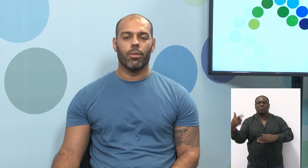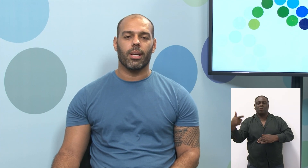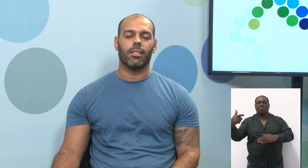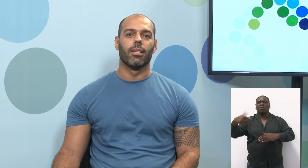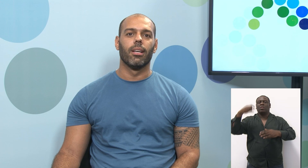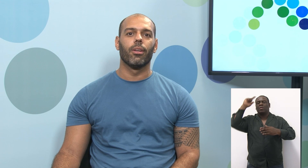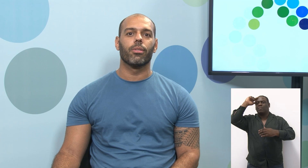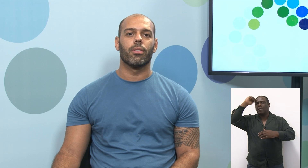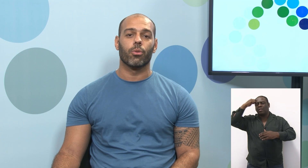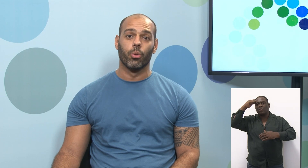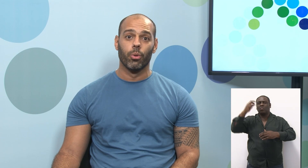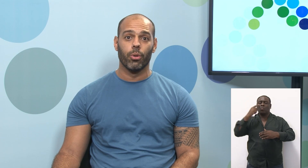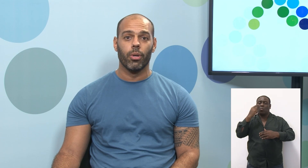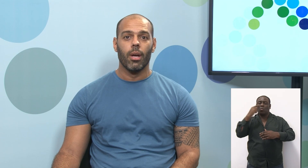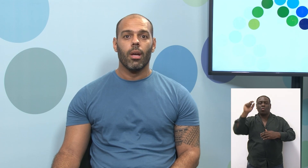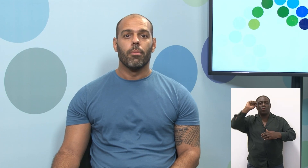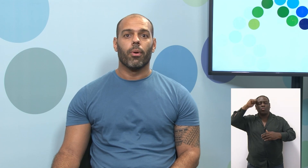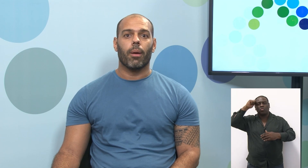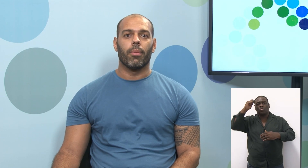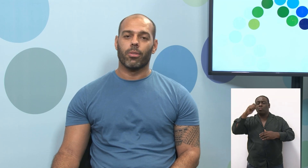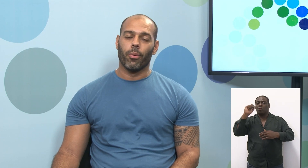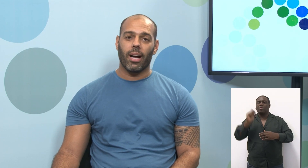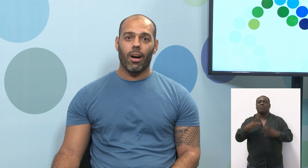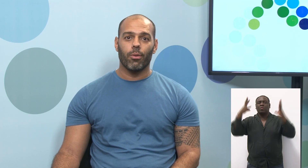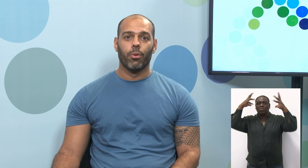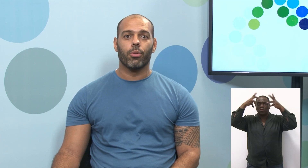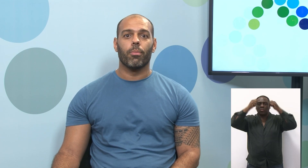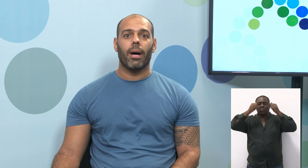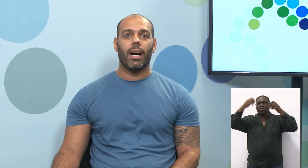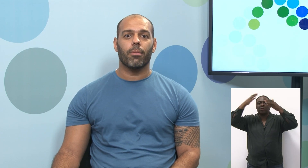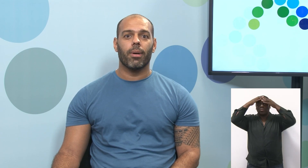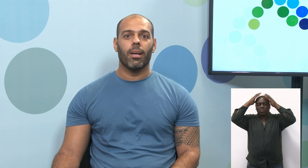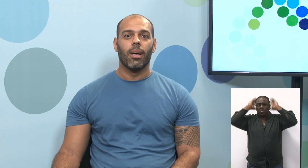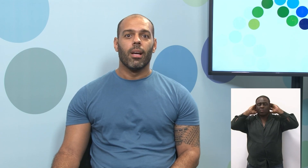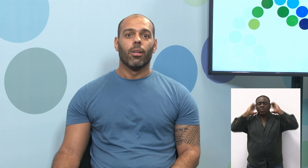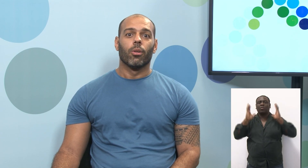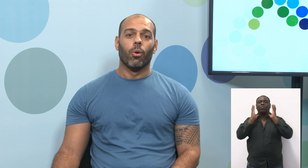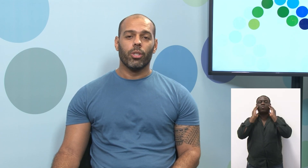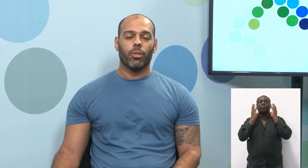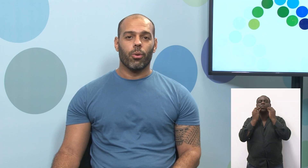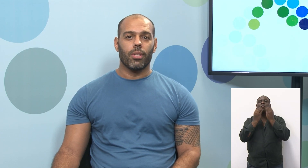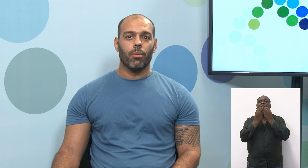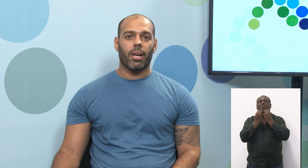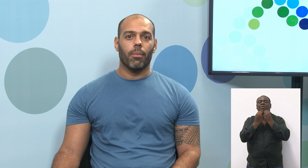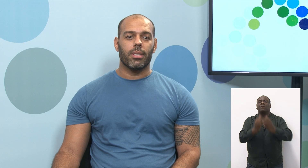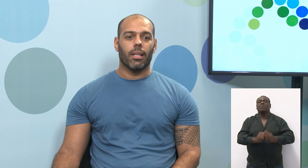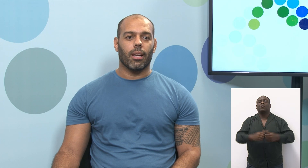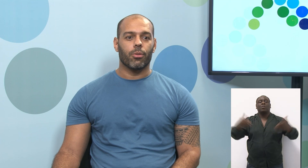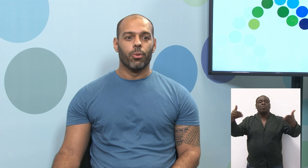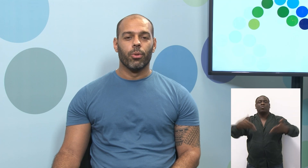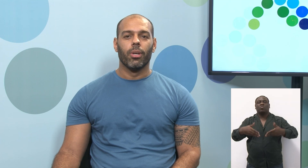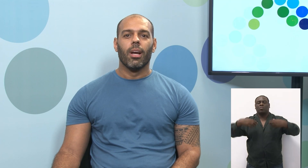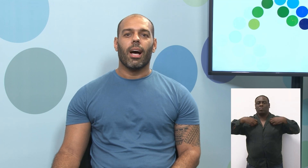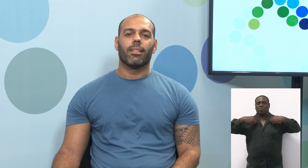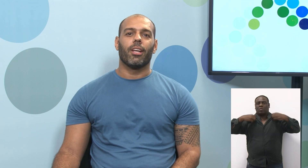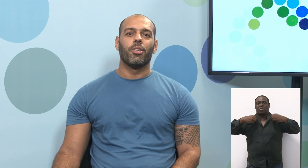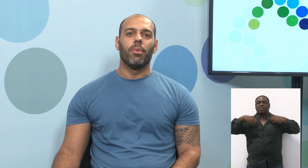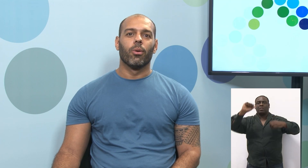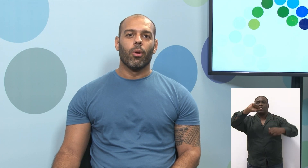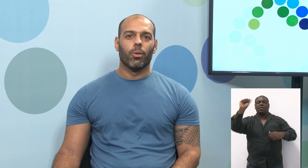olhos castanhos, escuro, sou calvo, uso barba. Hoje estou usando uma camiseta azul, atrás de mim o logo